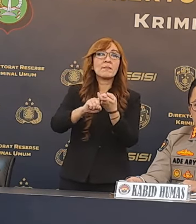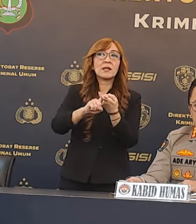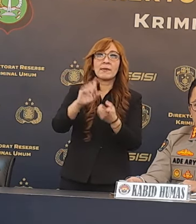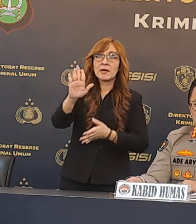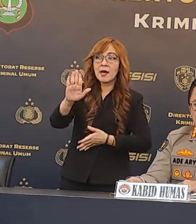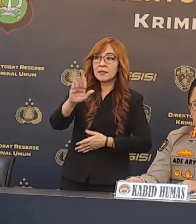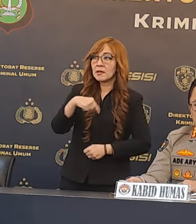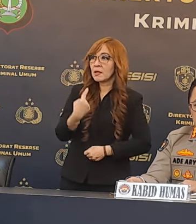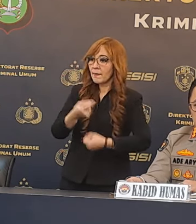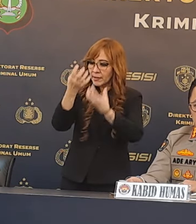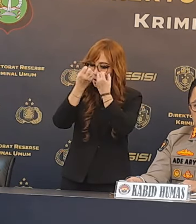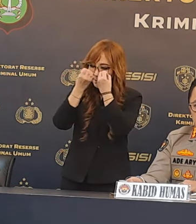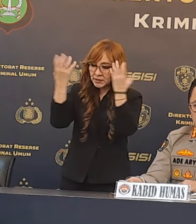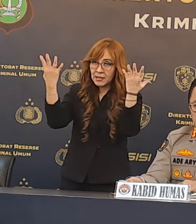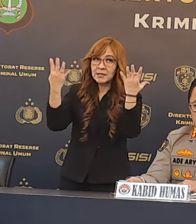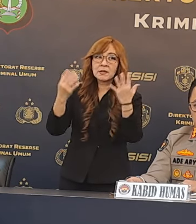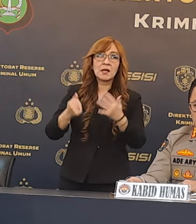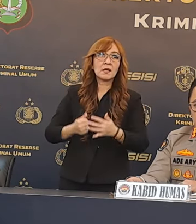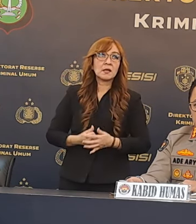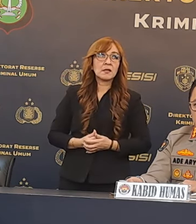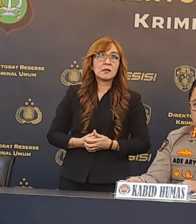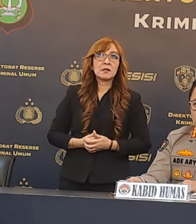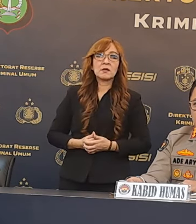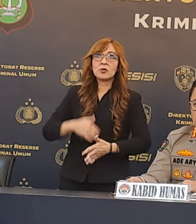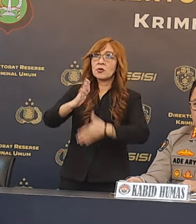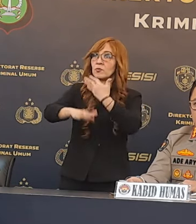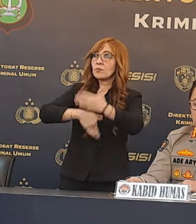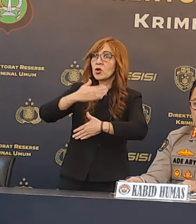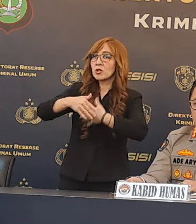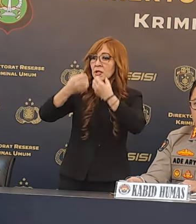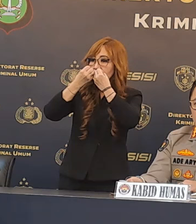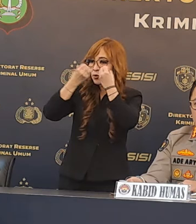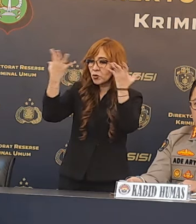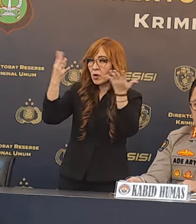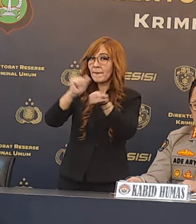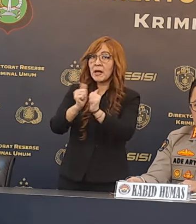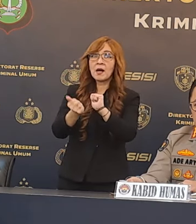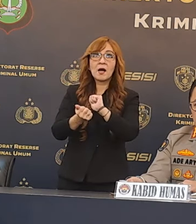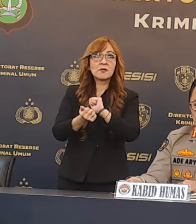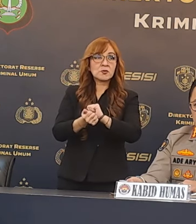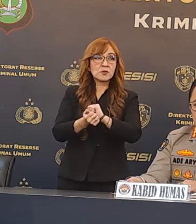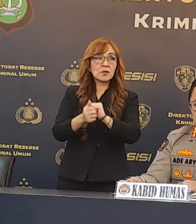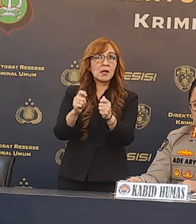nanti akan dijelaskan proses pengungkapan kasus yang dilakukan oleh